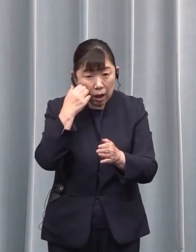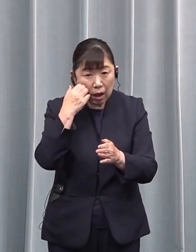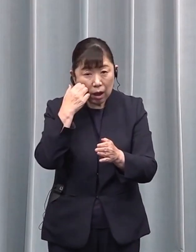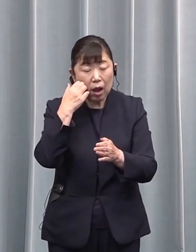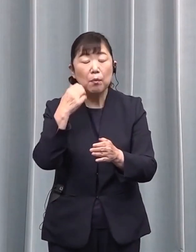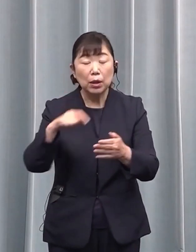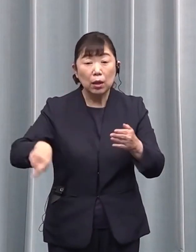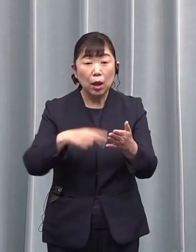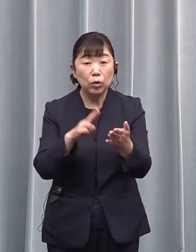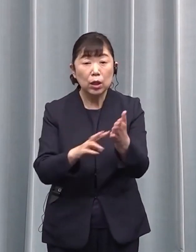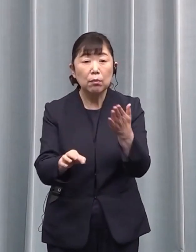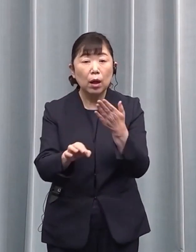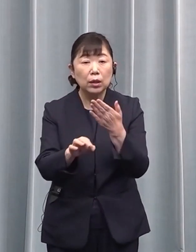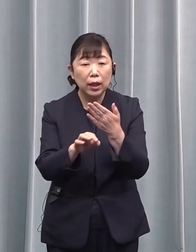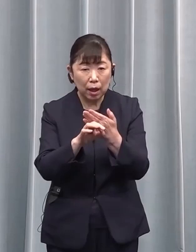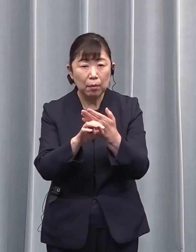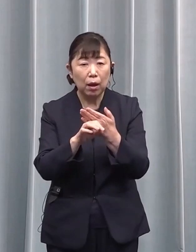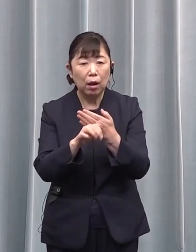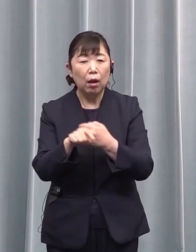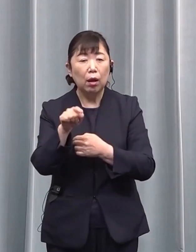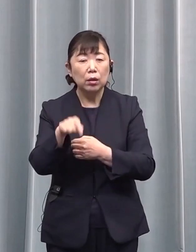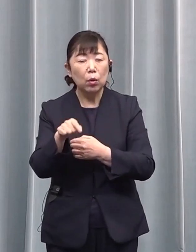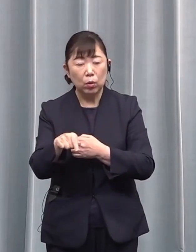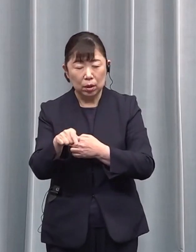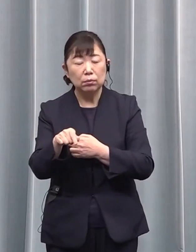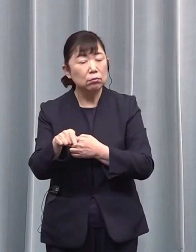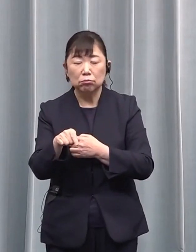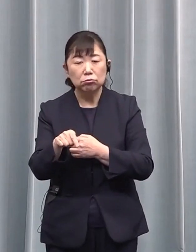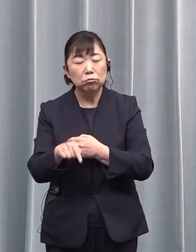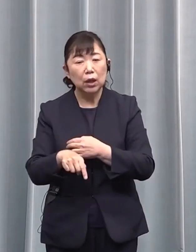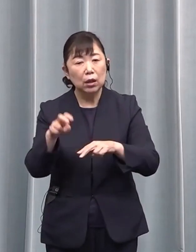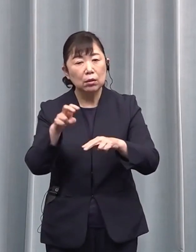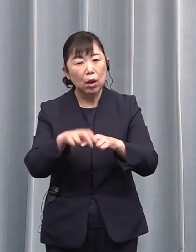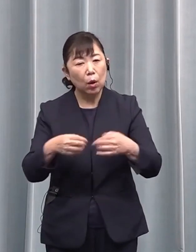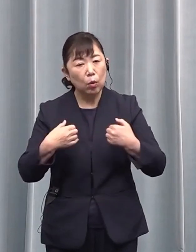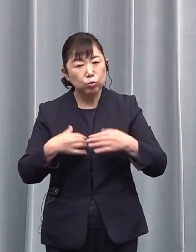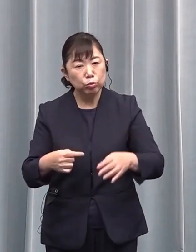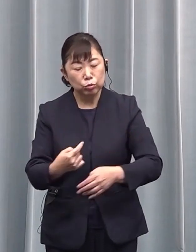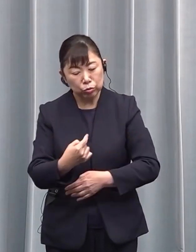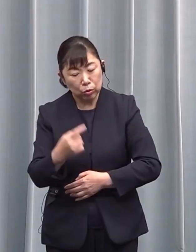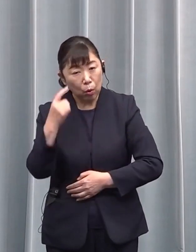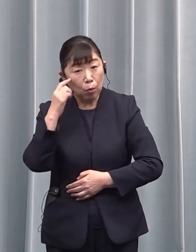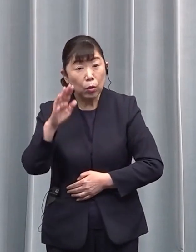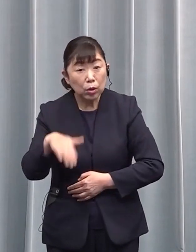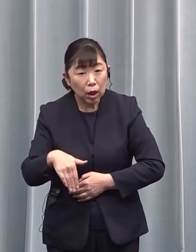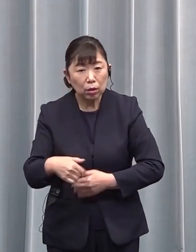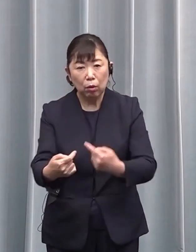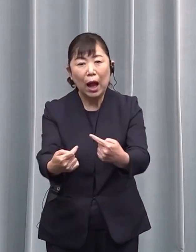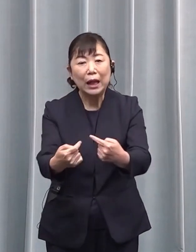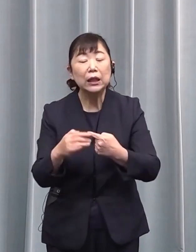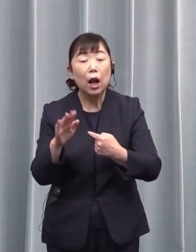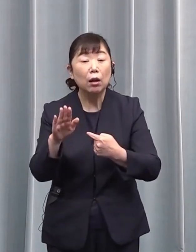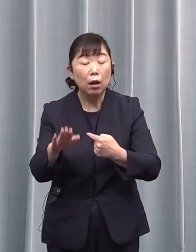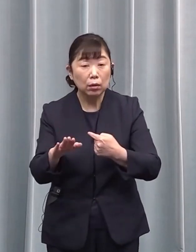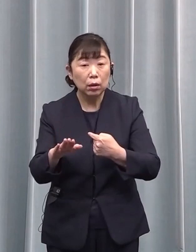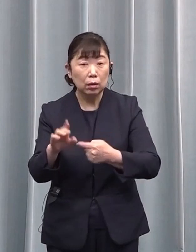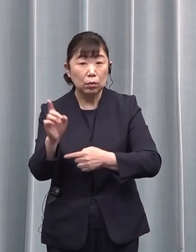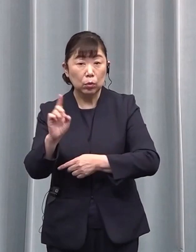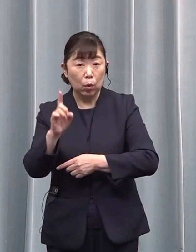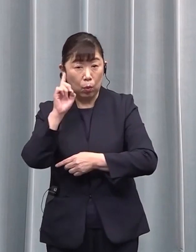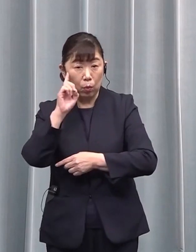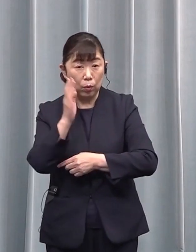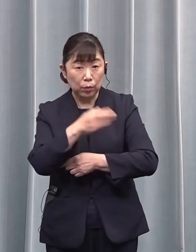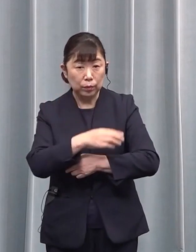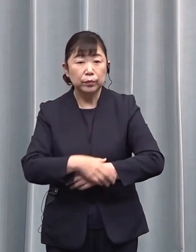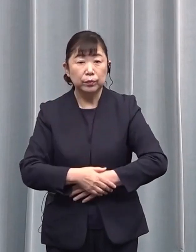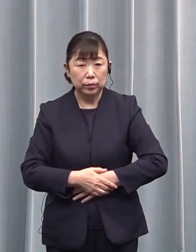ば、誰も逆に言うとそこに手を挙げられない人は参加しなくてもいいんじゃないかといったことも含めて、批判しておりましたが、その点含めて、先